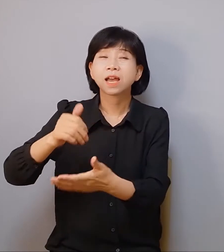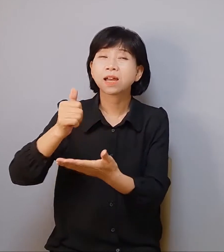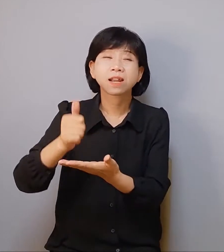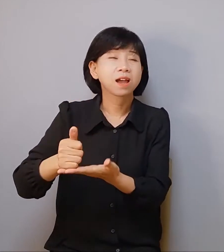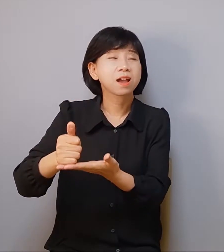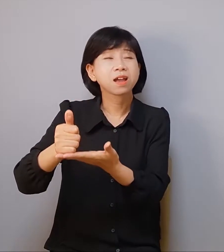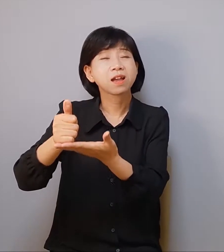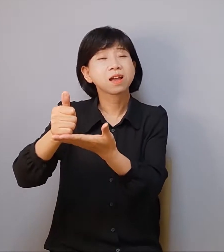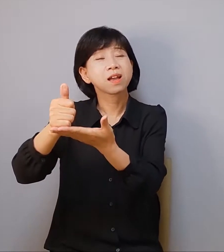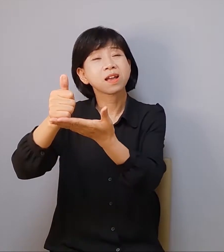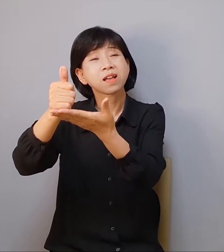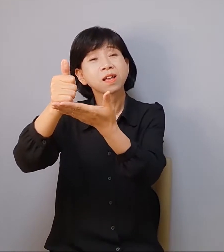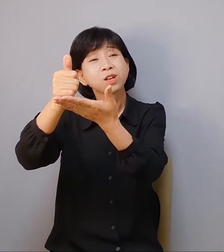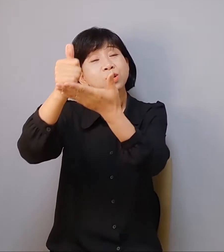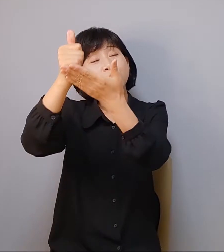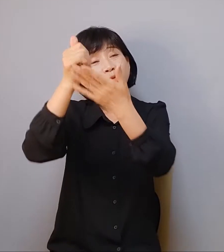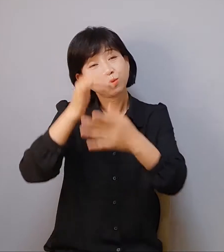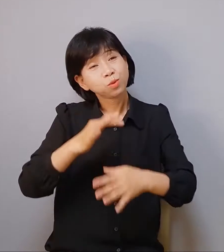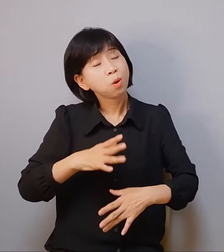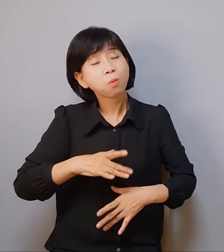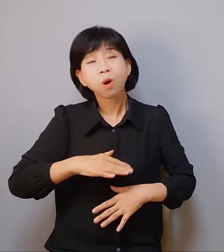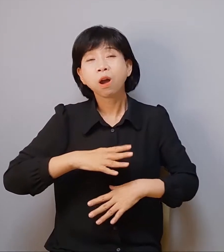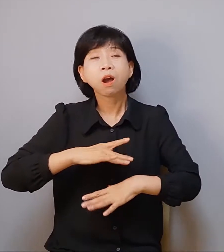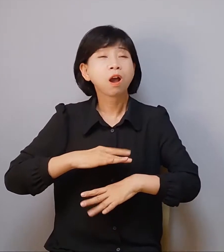지키는 자라.